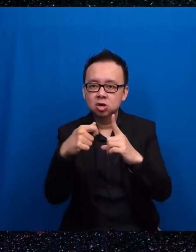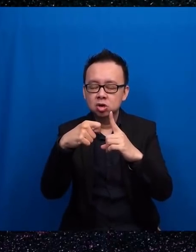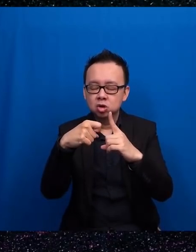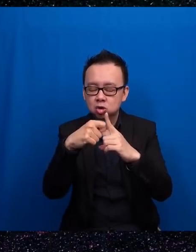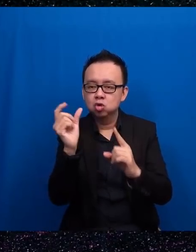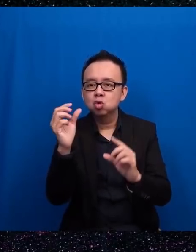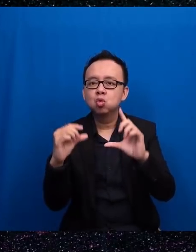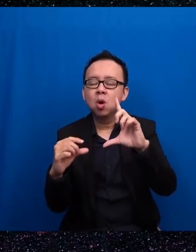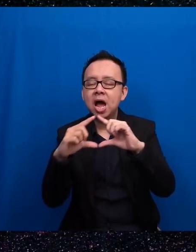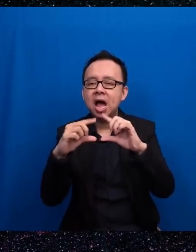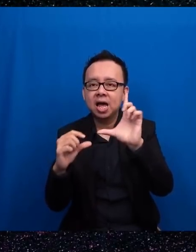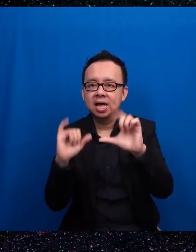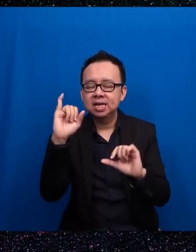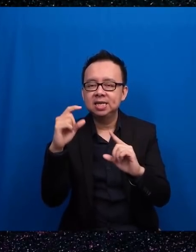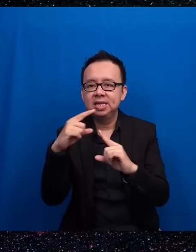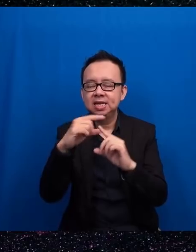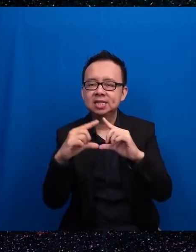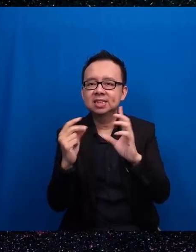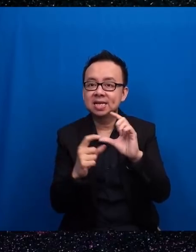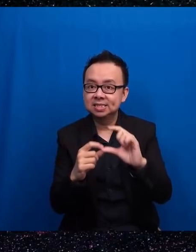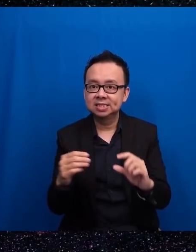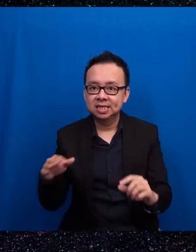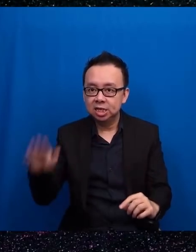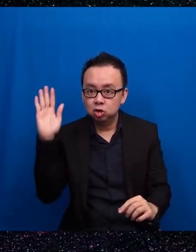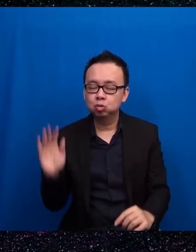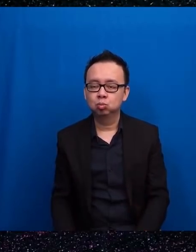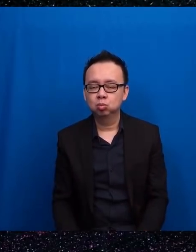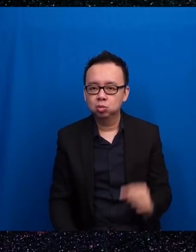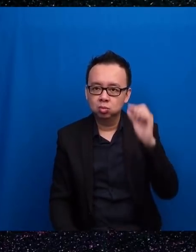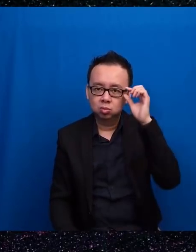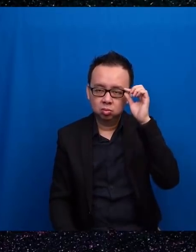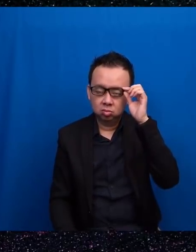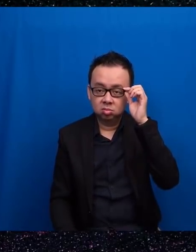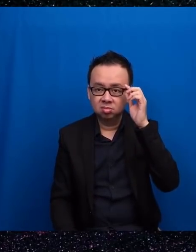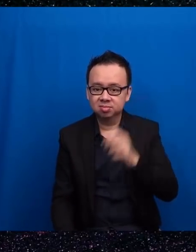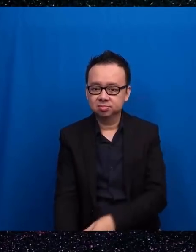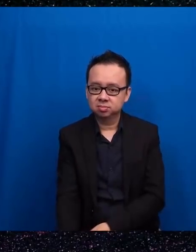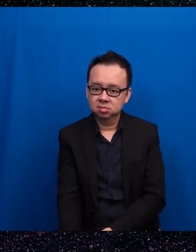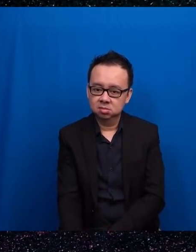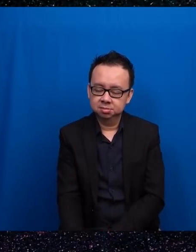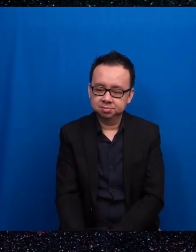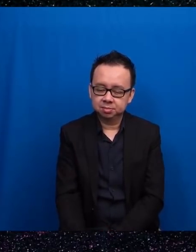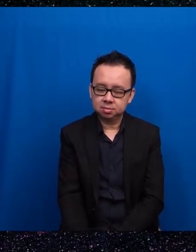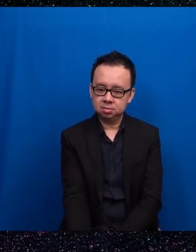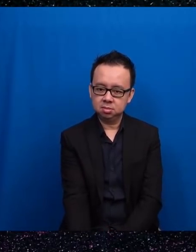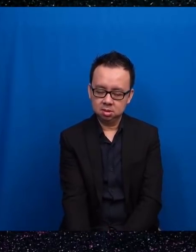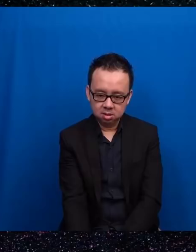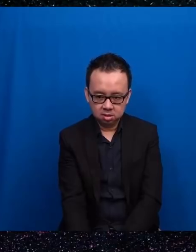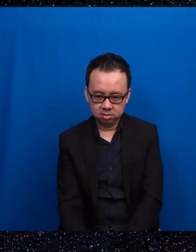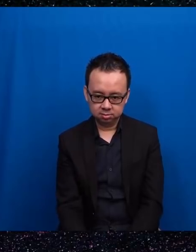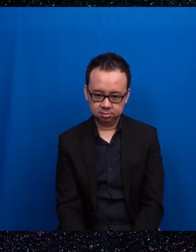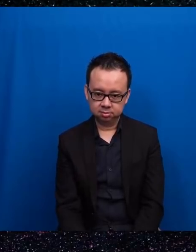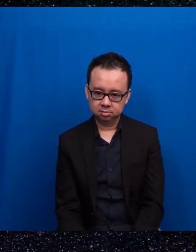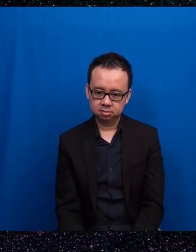Katakan meningkatkan kualitas hidup. Itulah amanat sabat. Sebab dikatakan di ayat